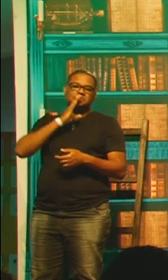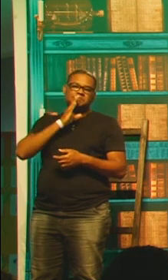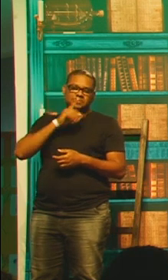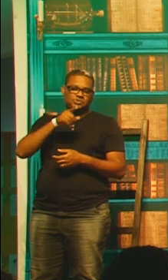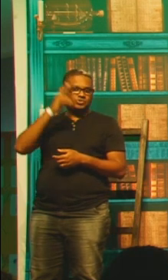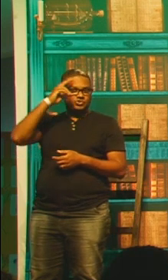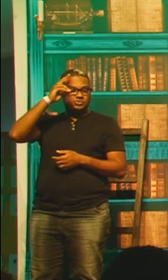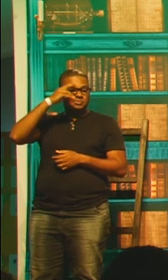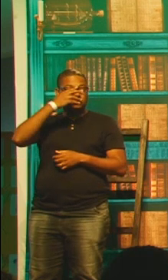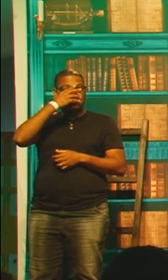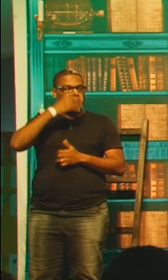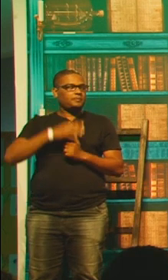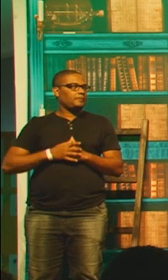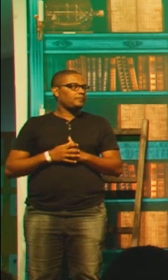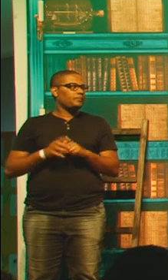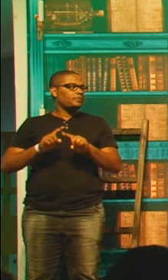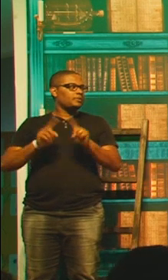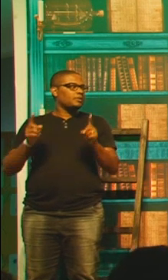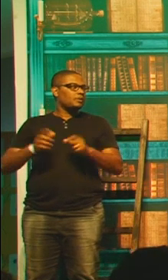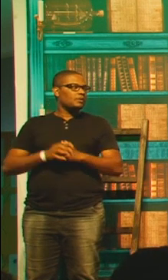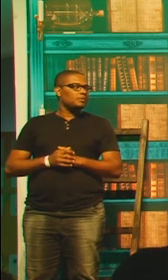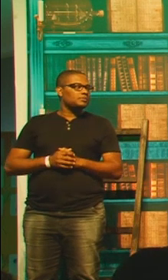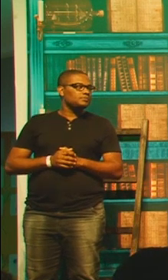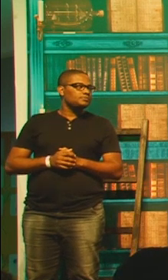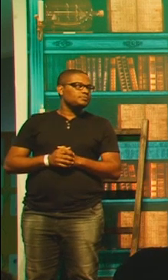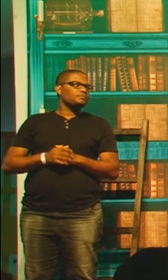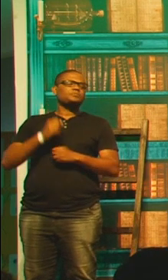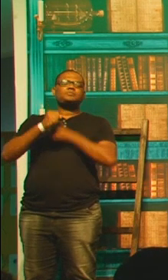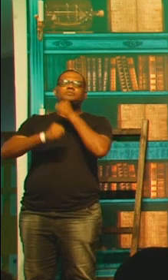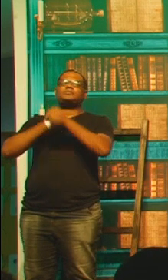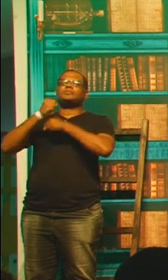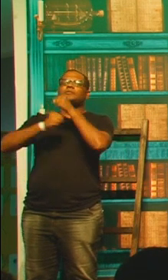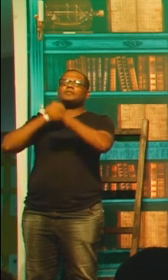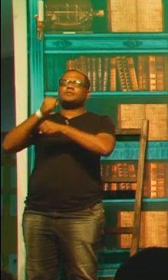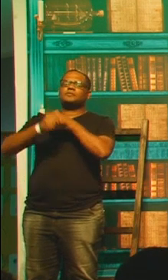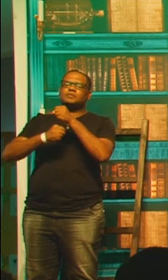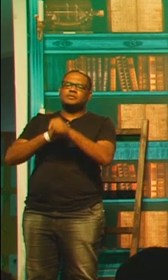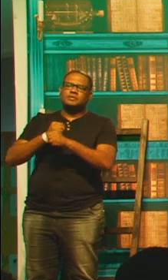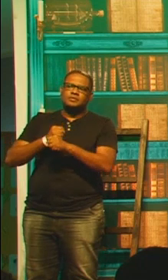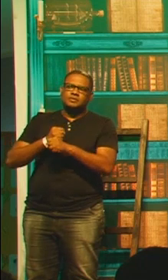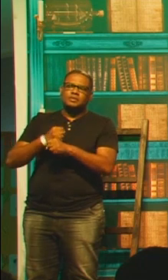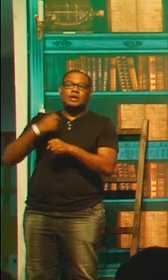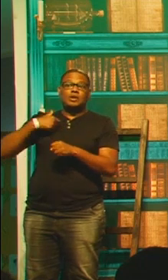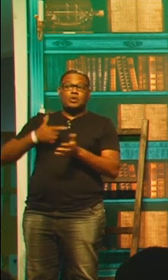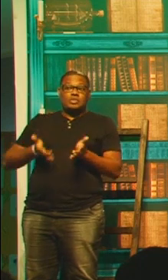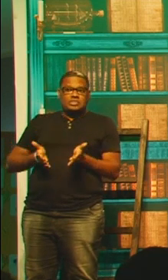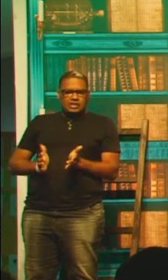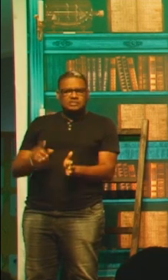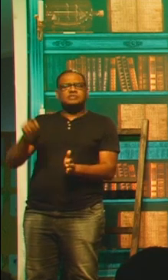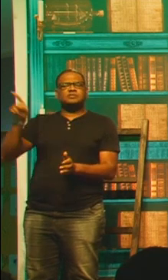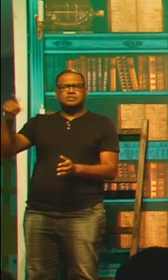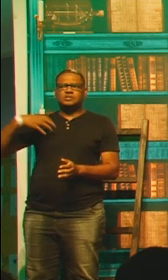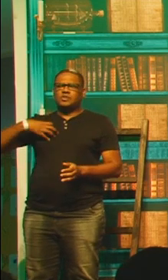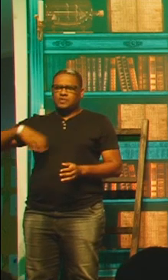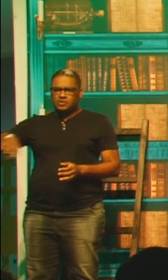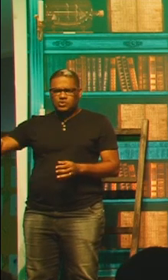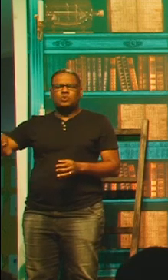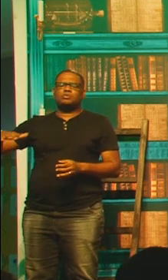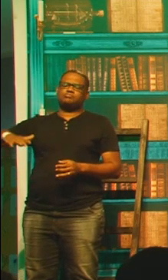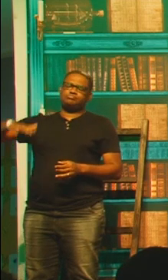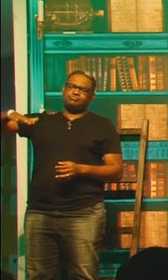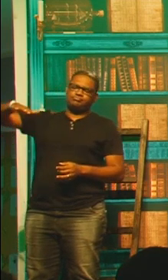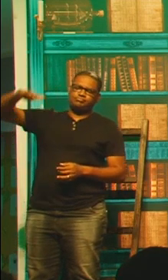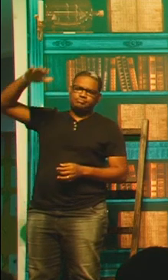né? Mas, anos e anos depois, eu que nasci na cidade, fui criado na